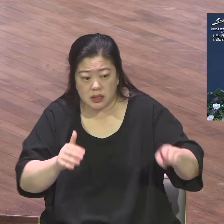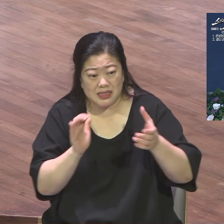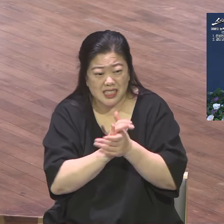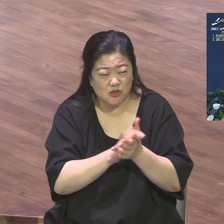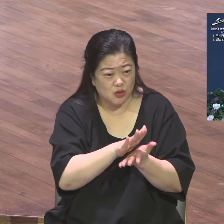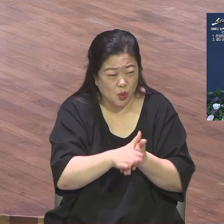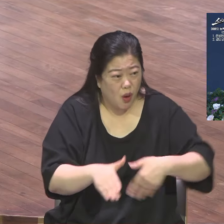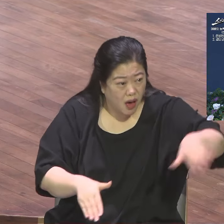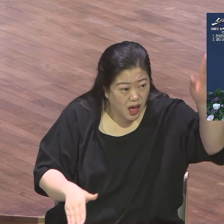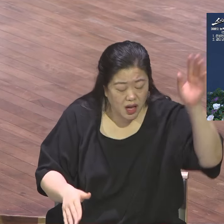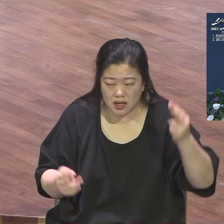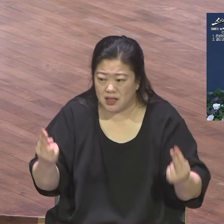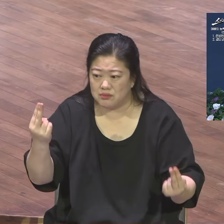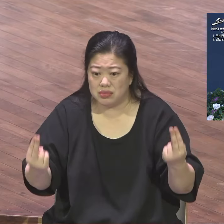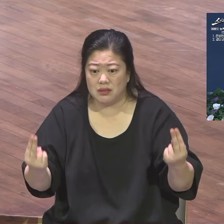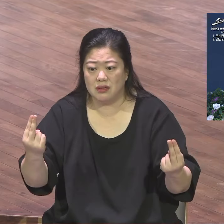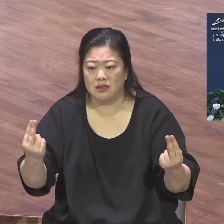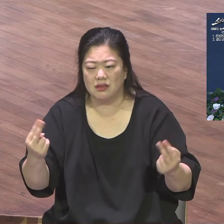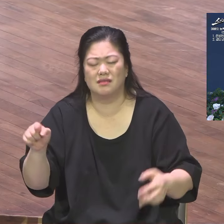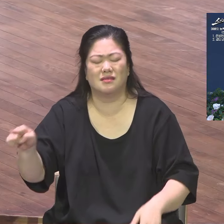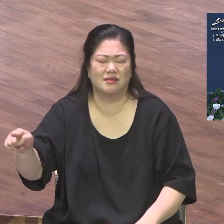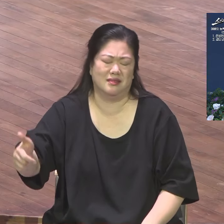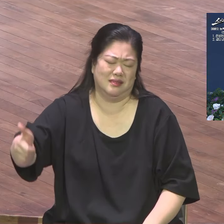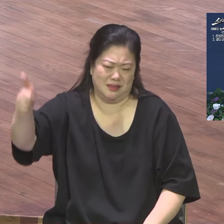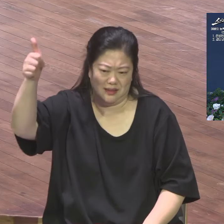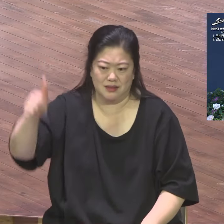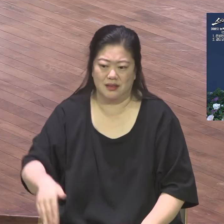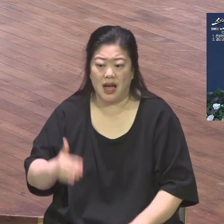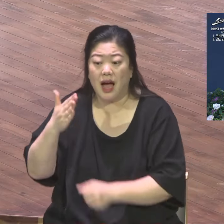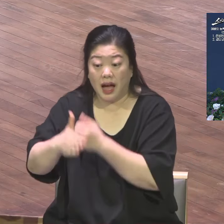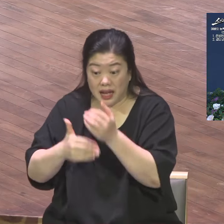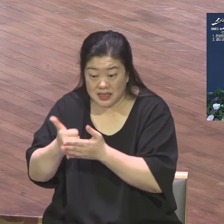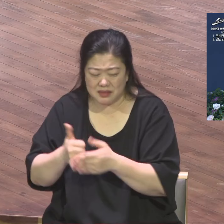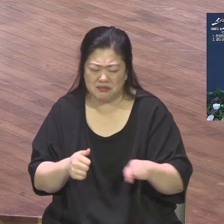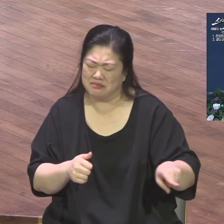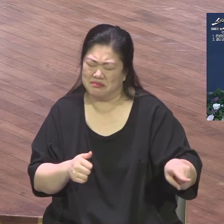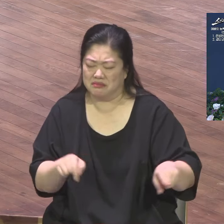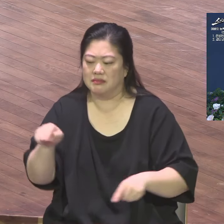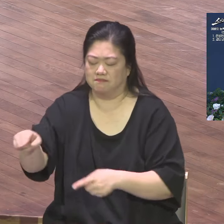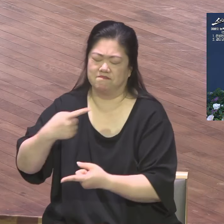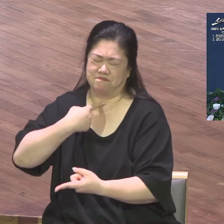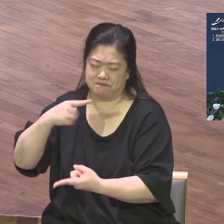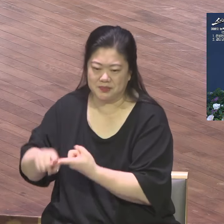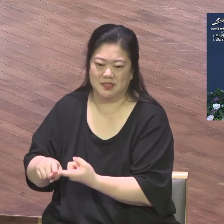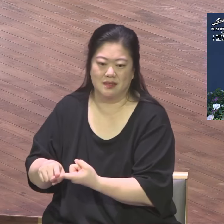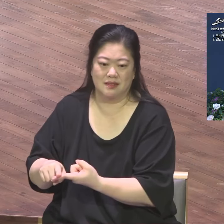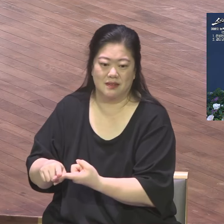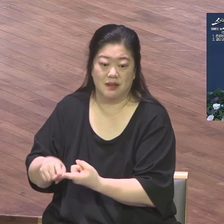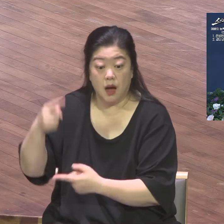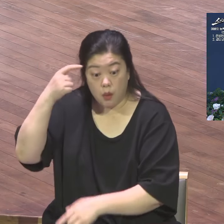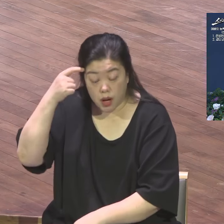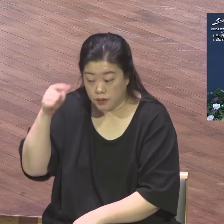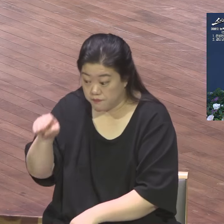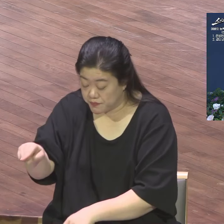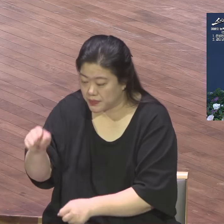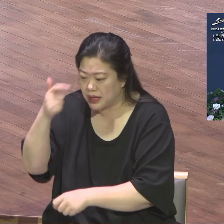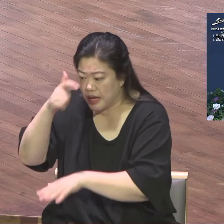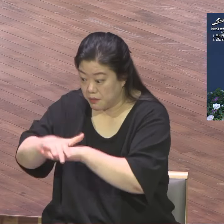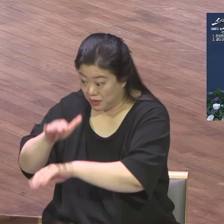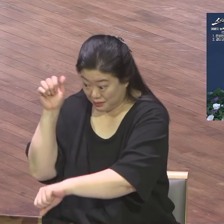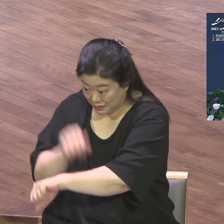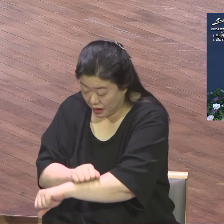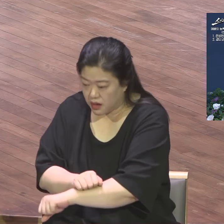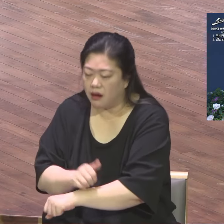우리 땅의 사람 아니요. 하나님의 백성. 아멘. 천국 시민권 자들이요. 우선순위가 다르고 가치관이 다르고